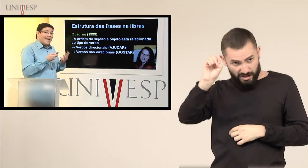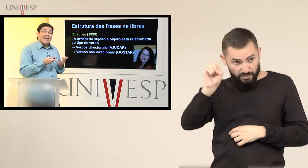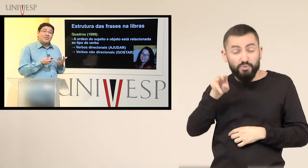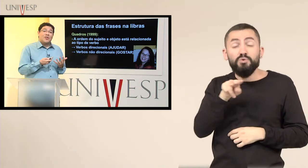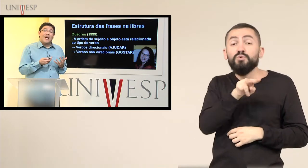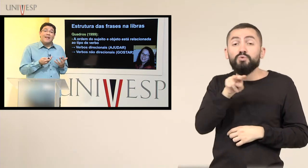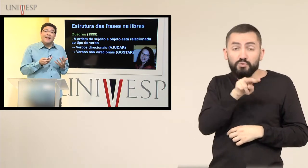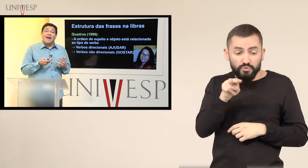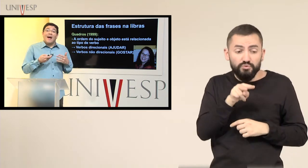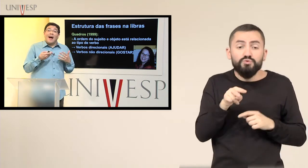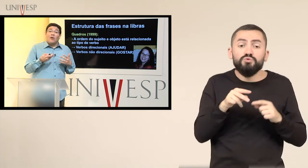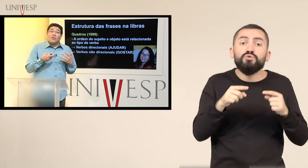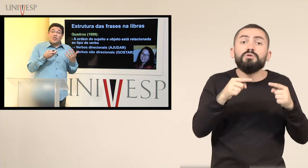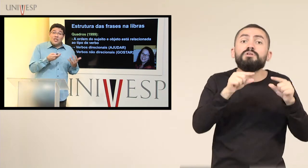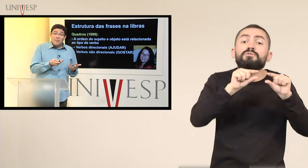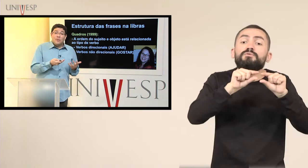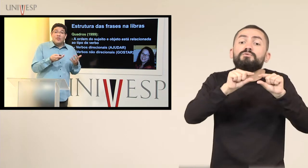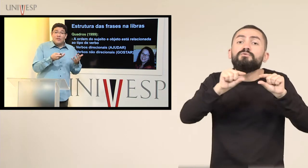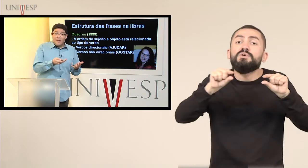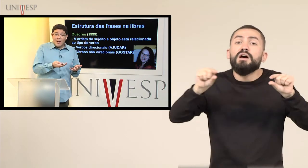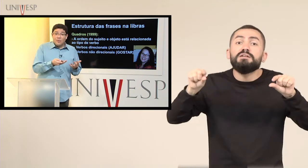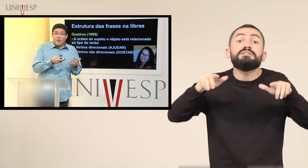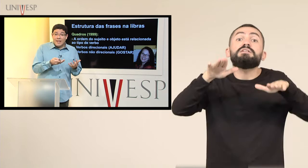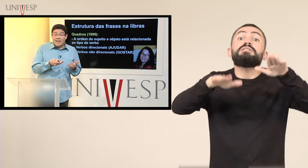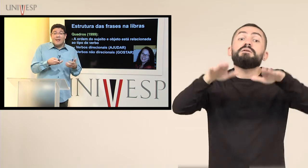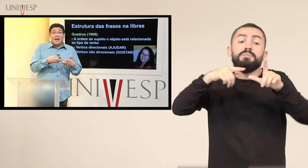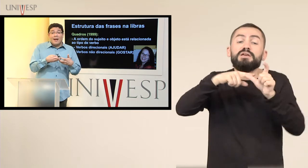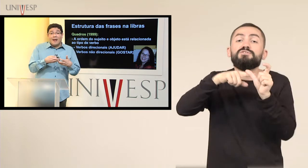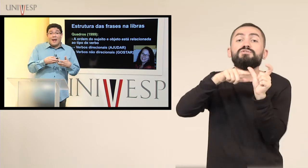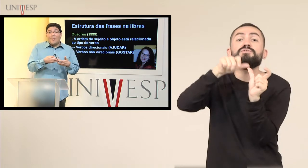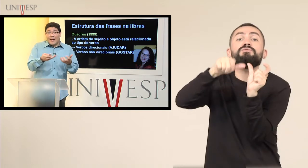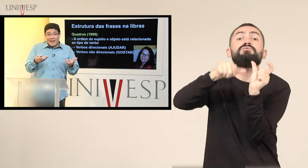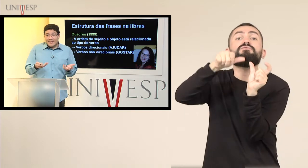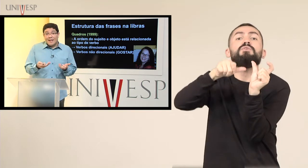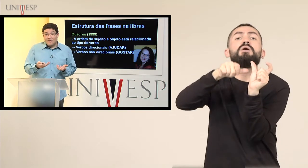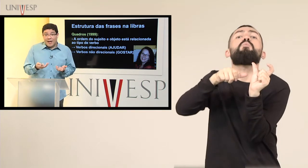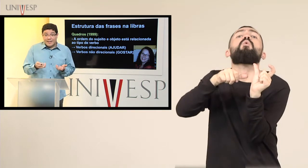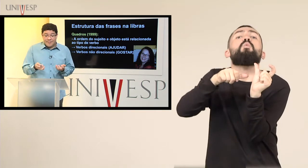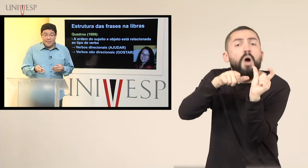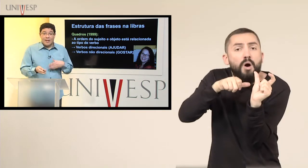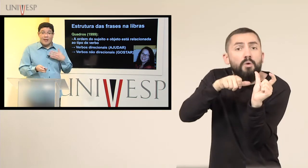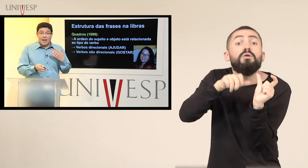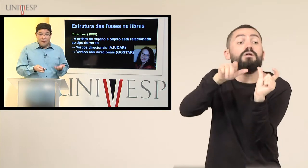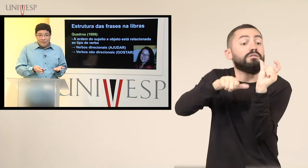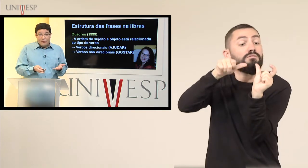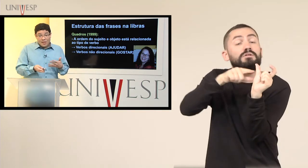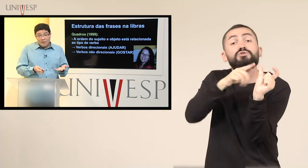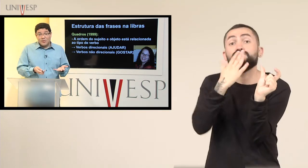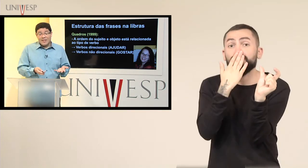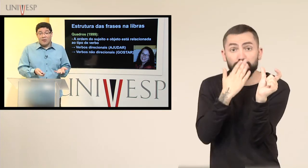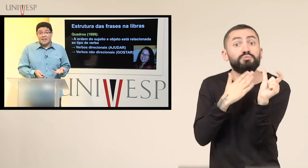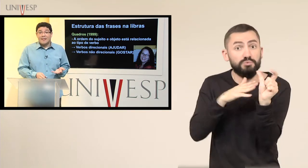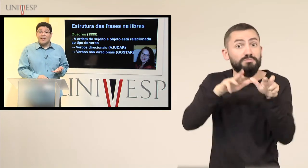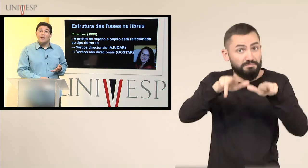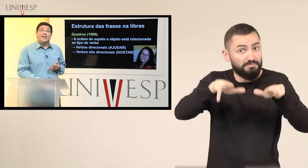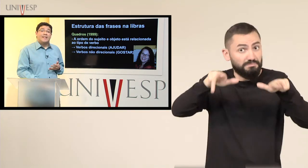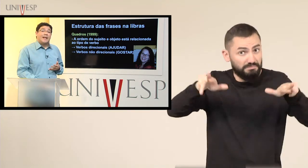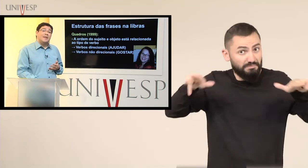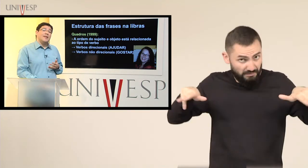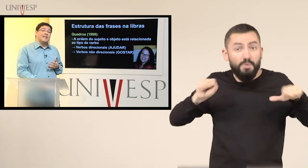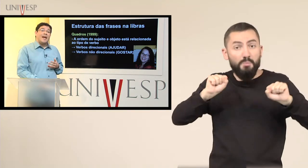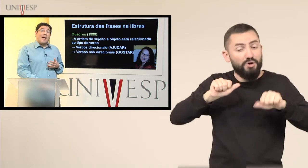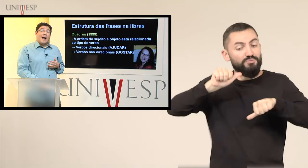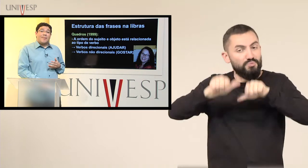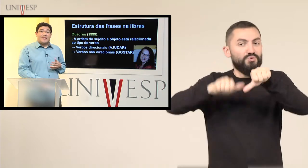está relacionada ao tipo de verbo que aparece na frase. Já vimos em aulas anteriores